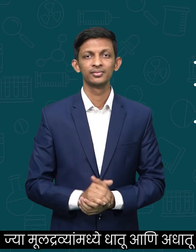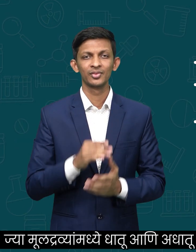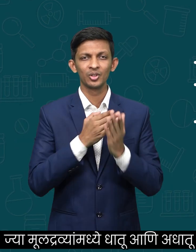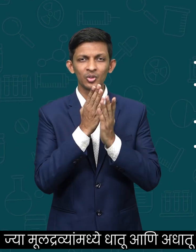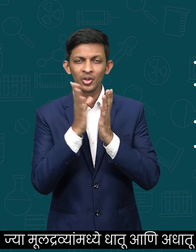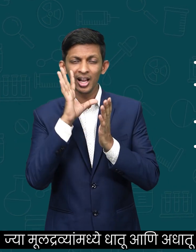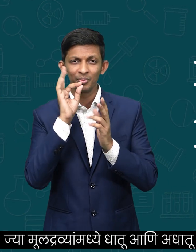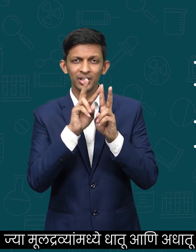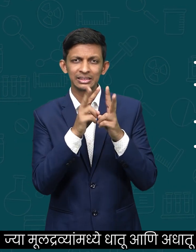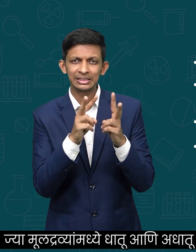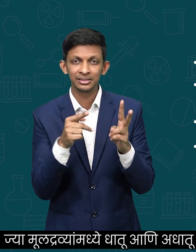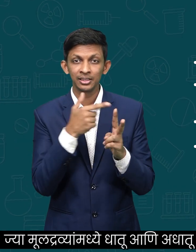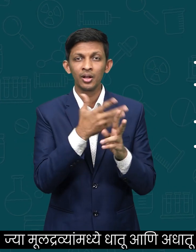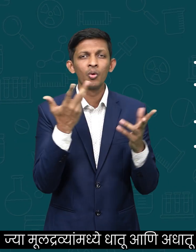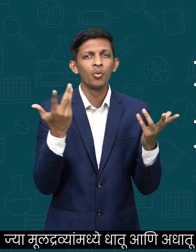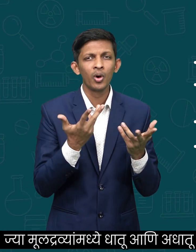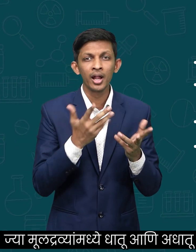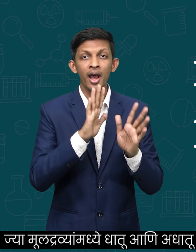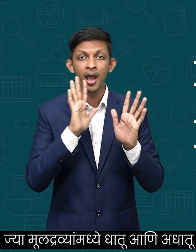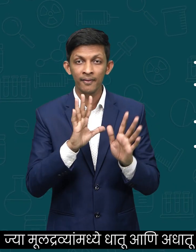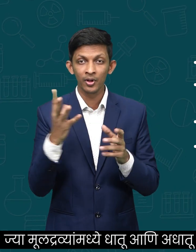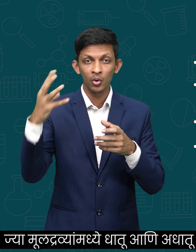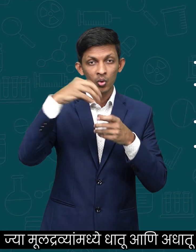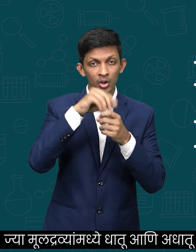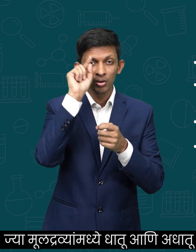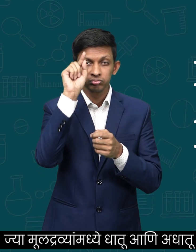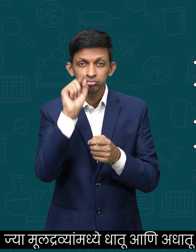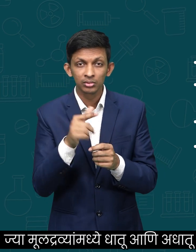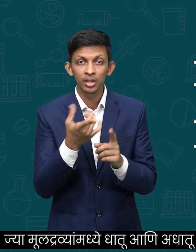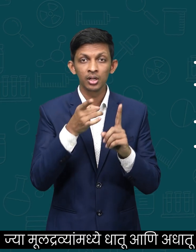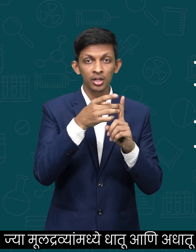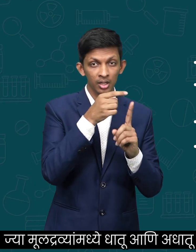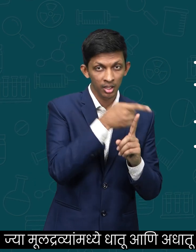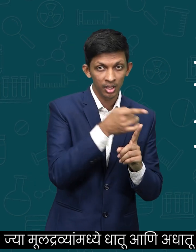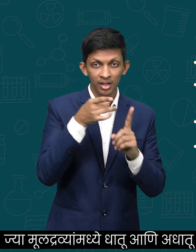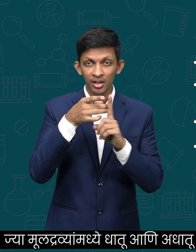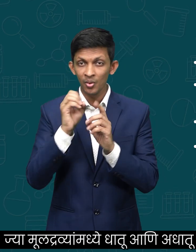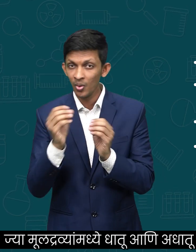ज्या मूलद्रव्यांमध्ये धातू आणि अधातू दोन्हींचे गुणधर्म असतात त्यांना उपधातू म्हणतात.